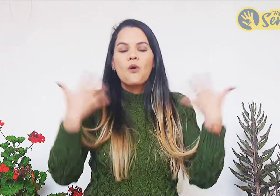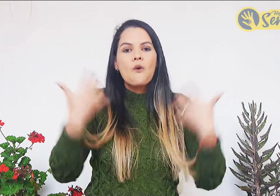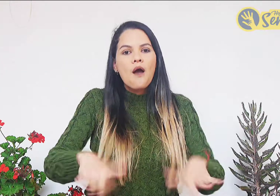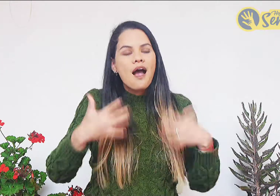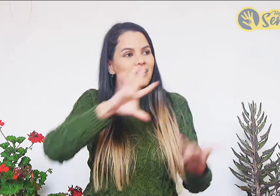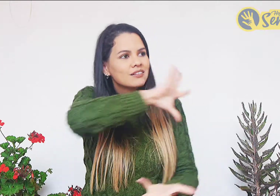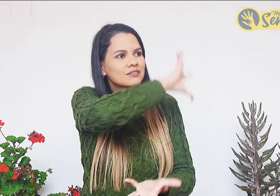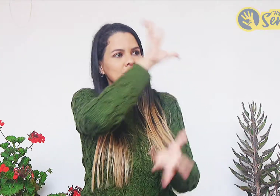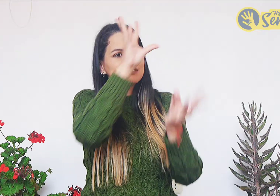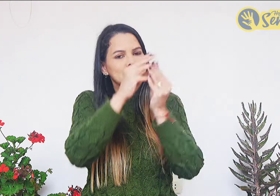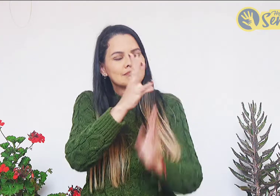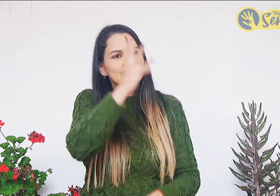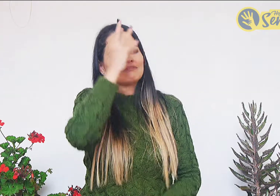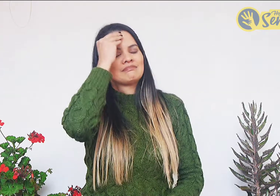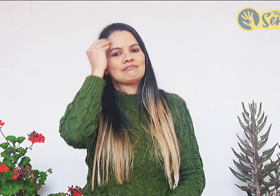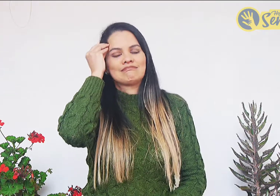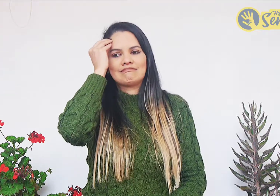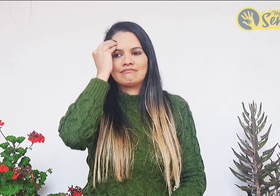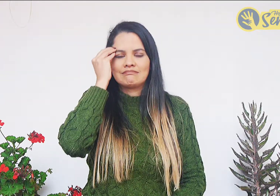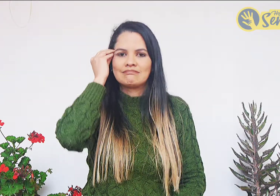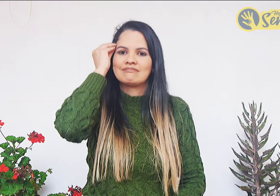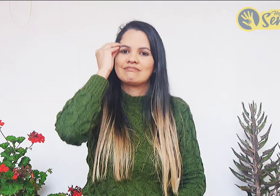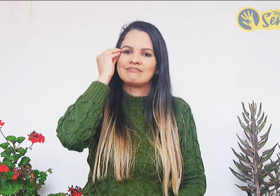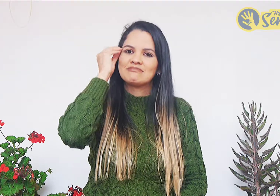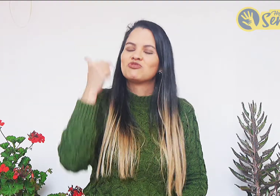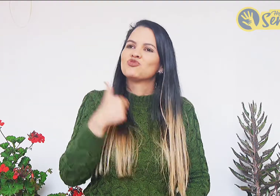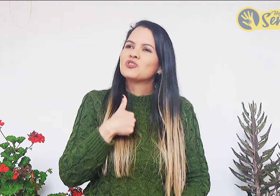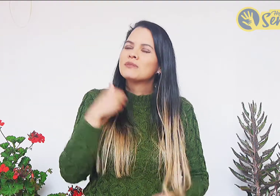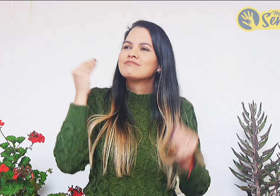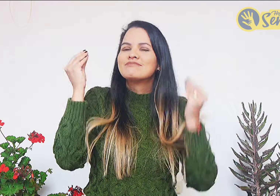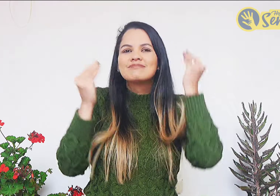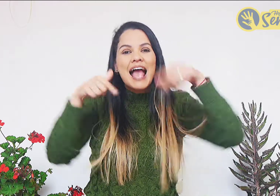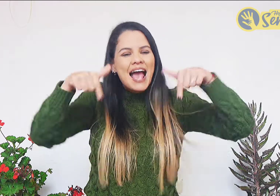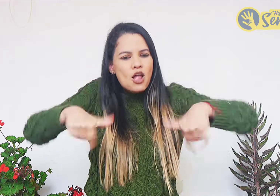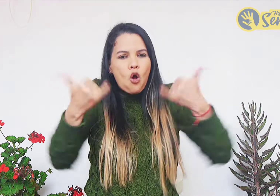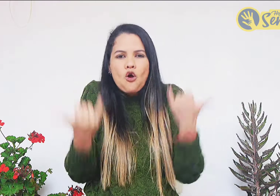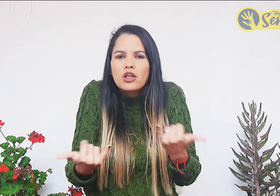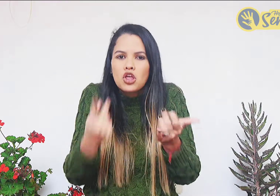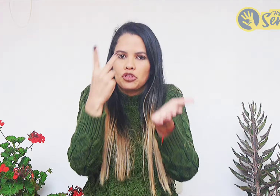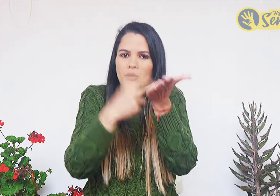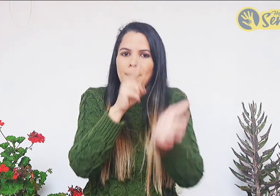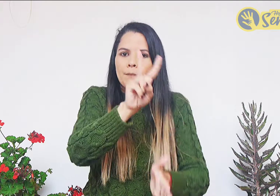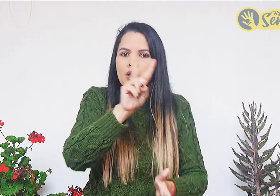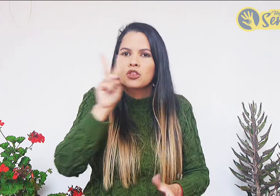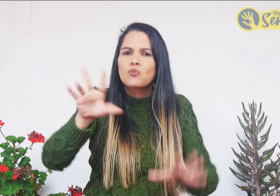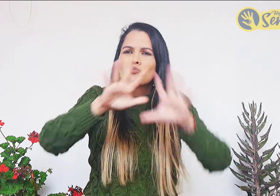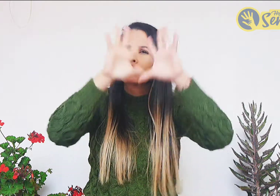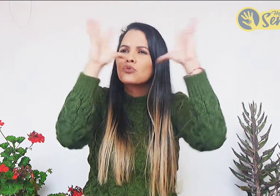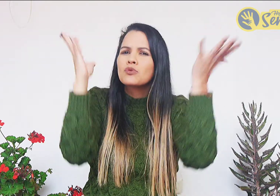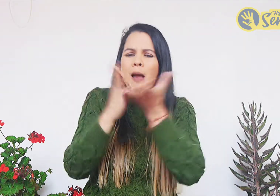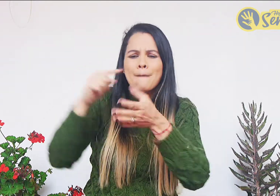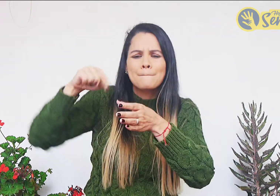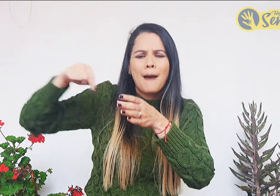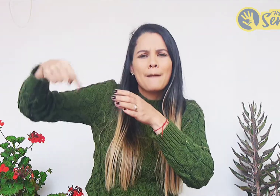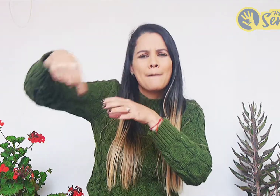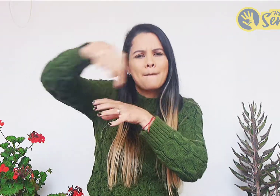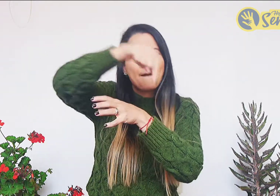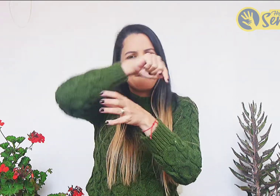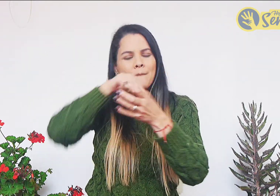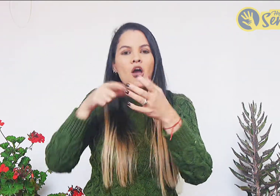Wow, esta historia verdaderamente es impresionante y me hace pensar mucho en la situación actual. En el año 2022 aún vemos a nivel mundial